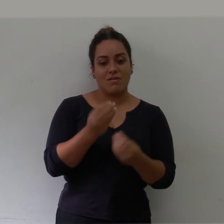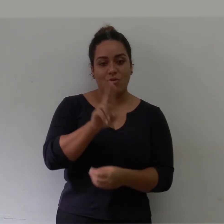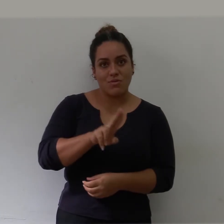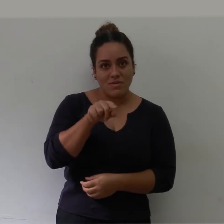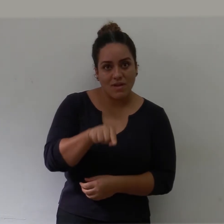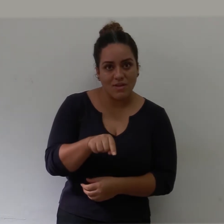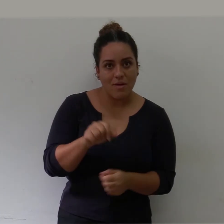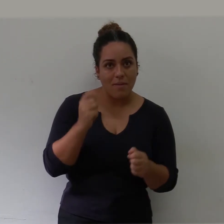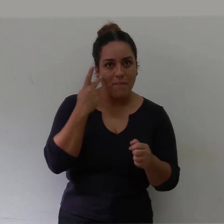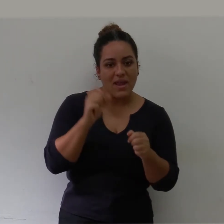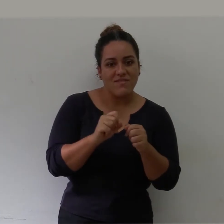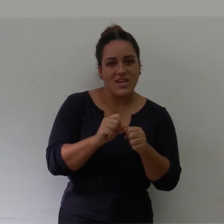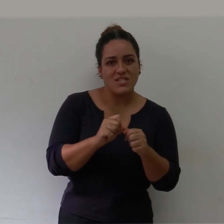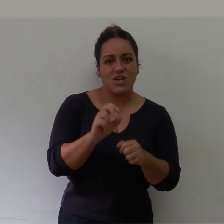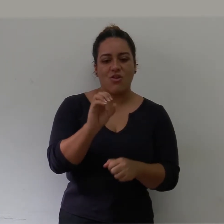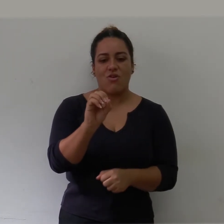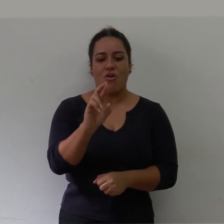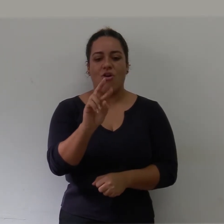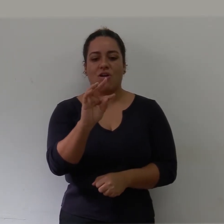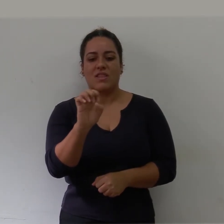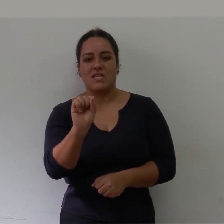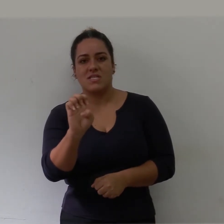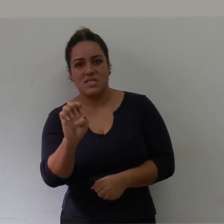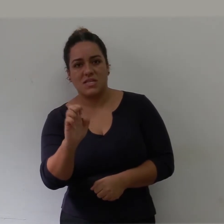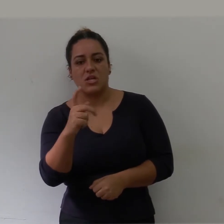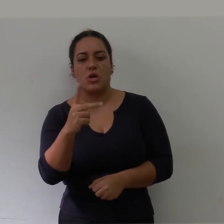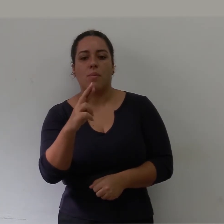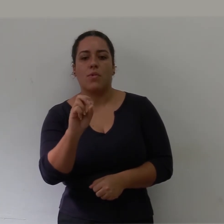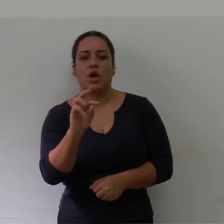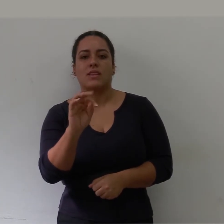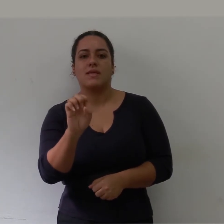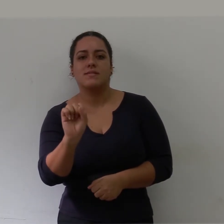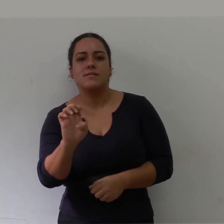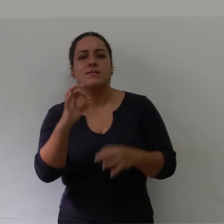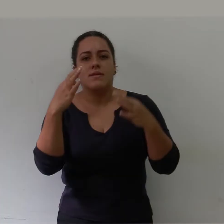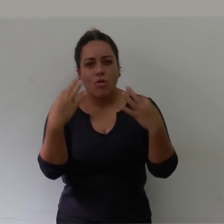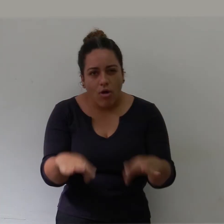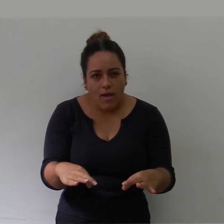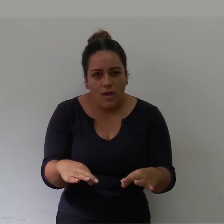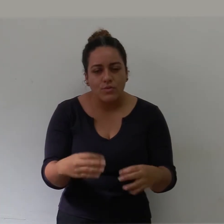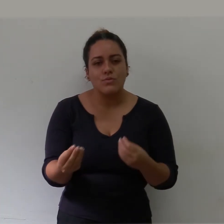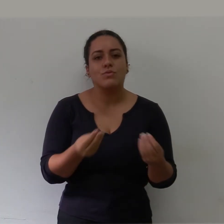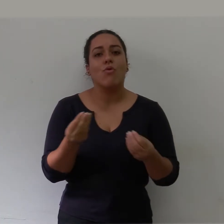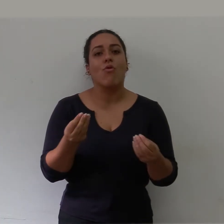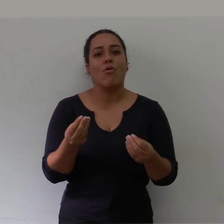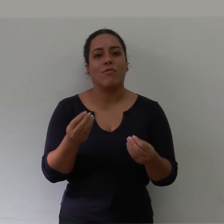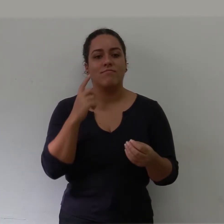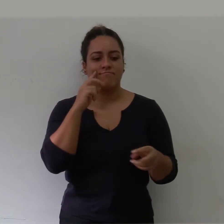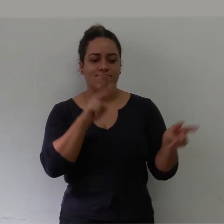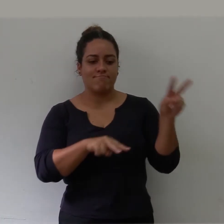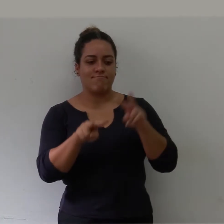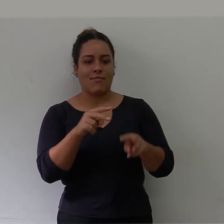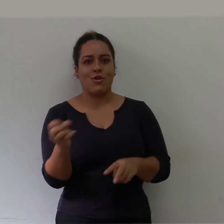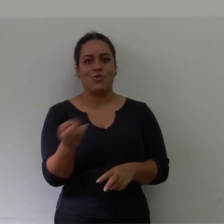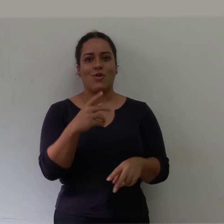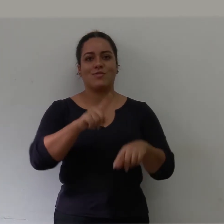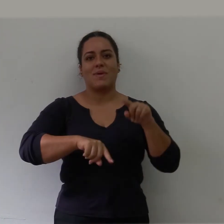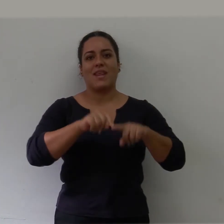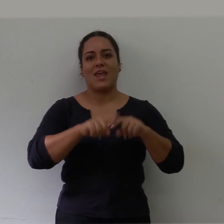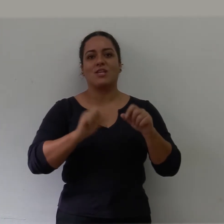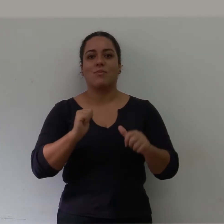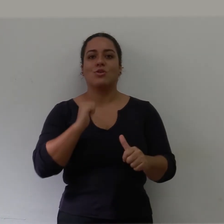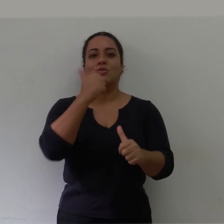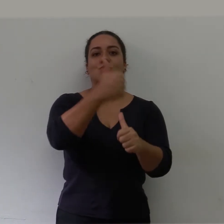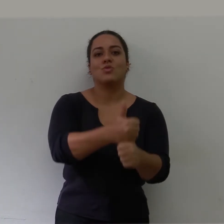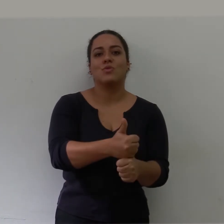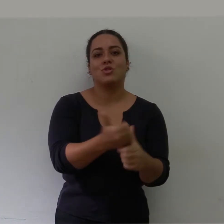de confecção de uma órtese, confecção de uma prótese, estão corretas. Então, verificar a utilização de novos materiais que podem